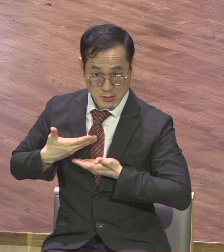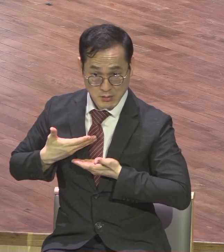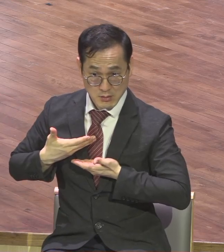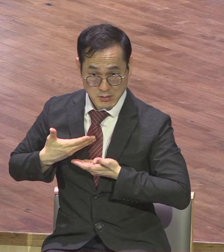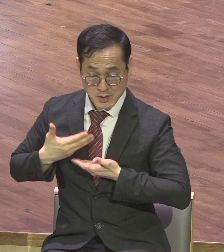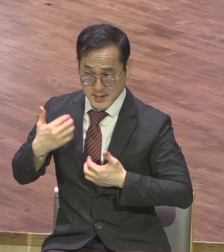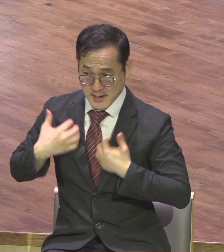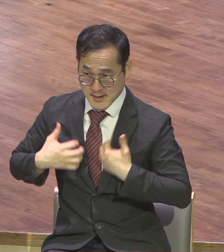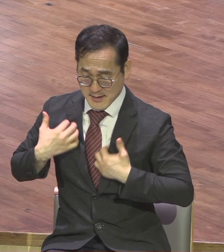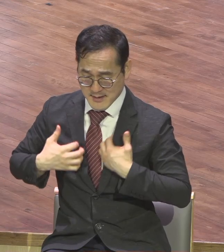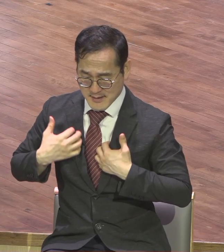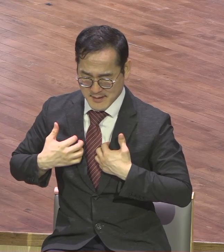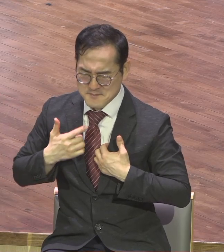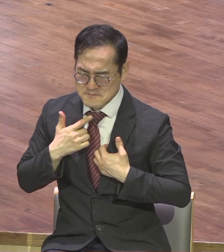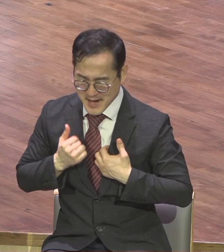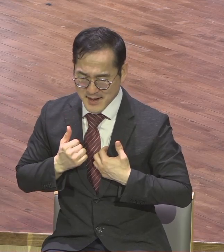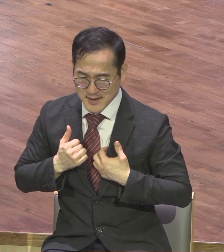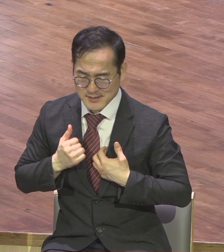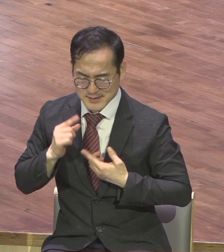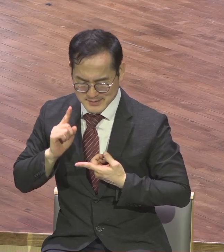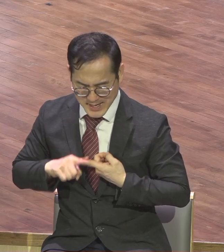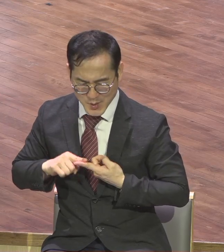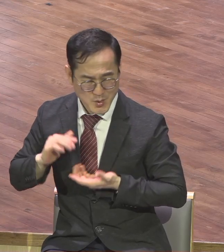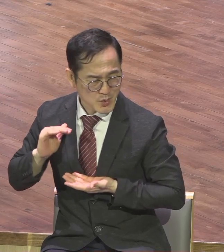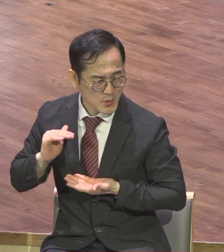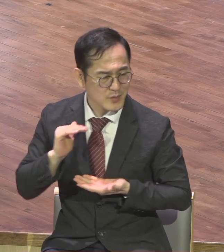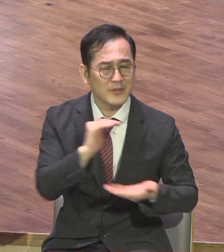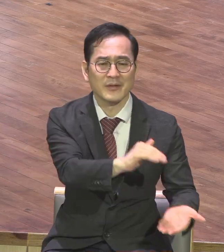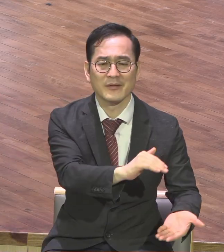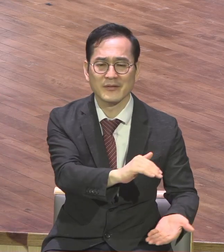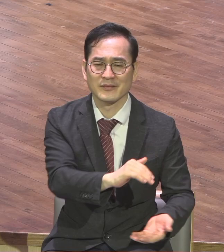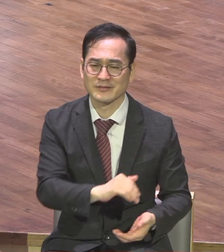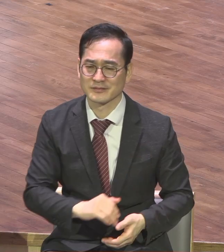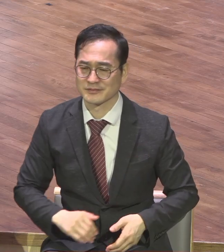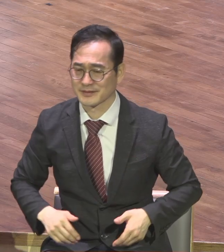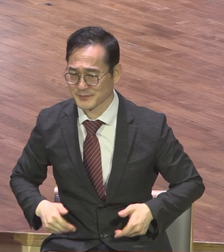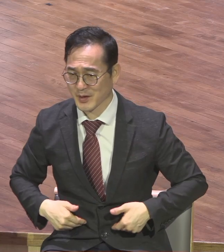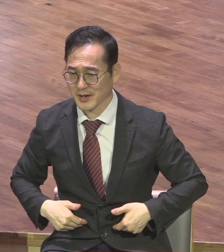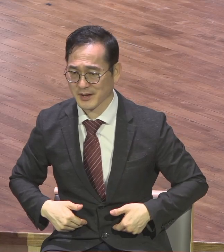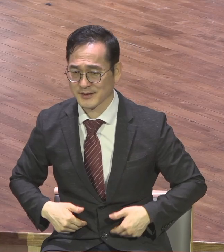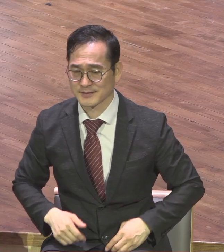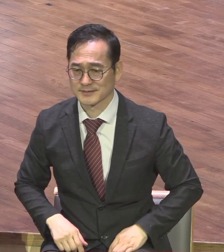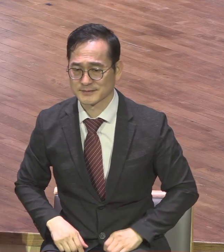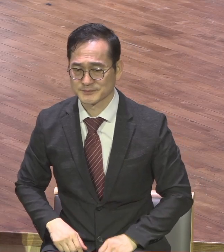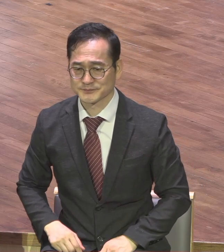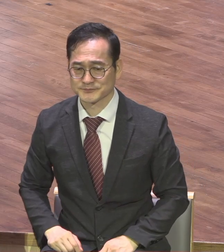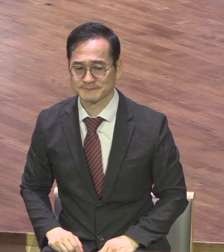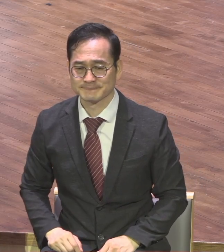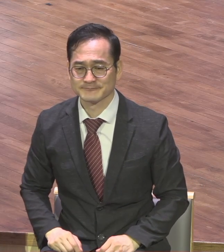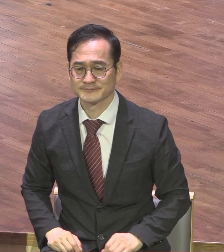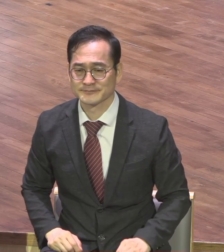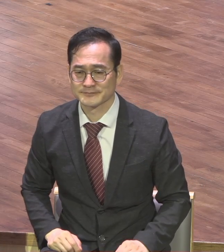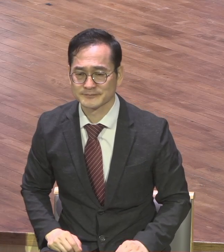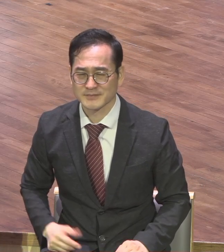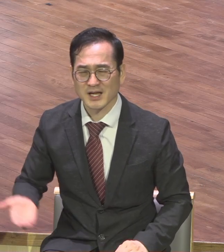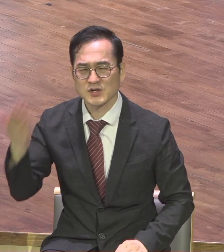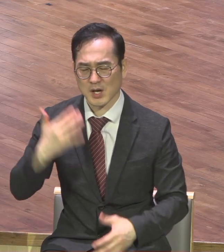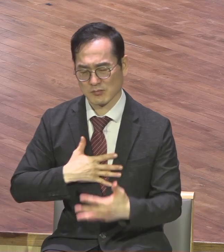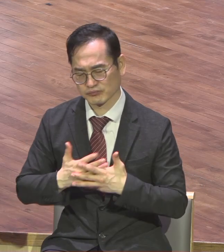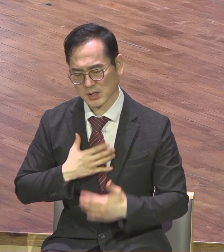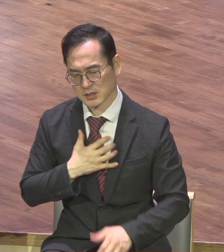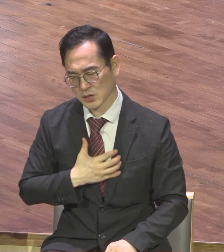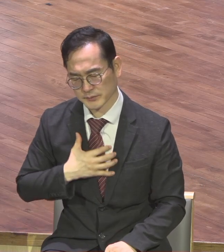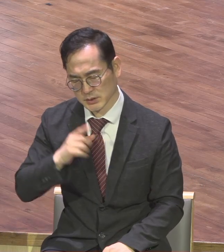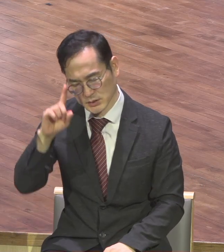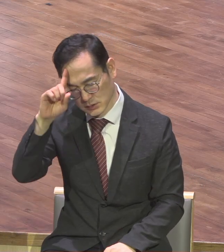하는 최고의 삶. 내게 있는 건 내게 주노니. 내게 있는 이 참평안, 전에는 불안과